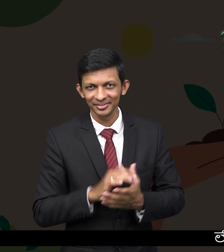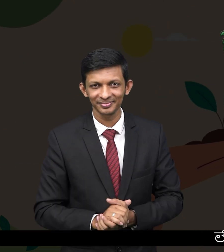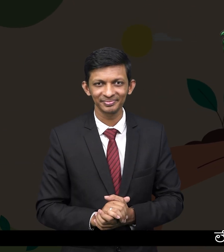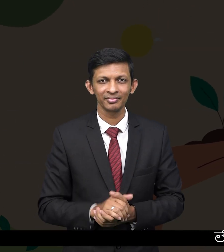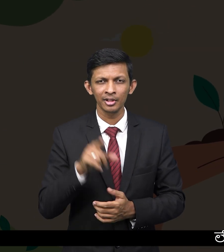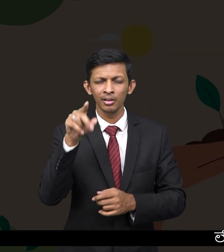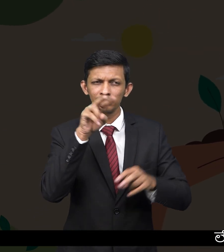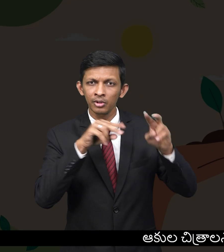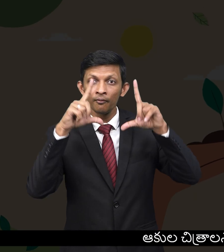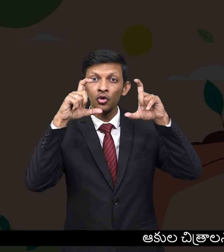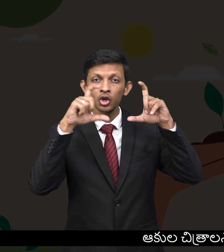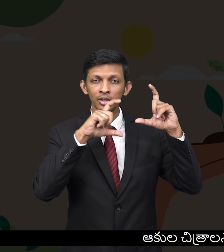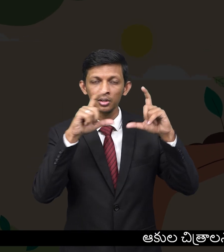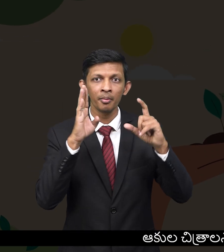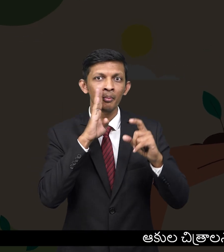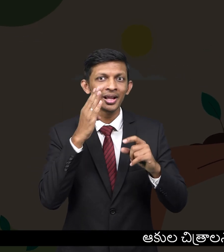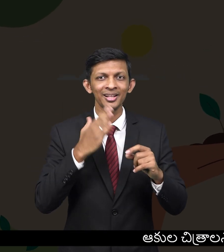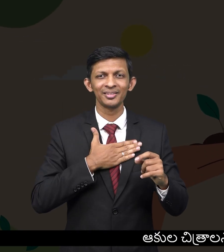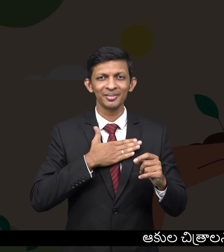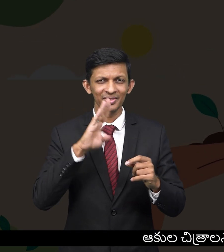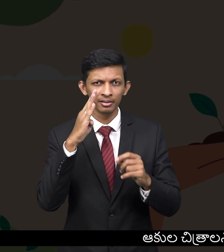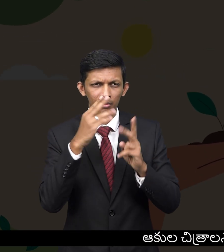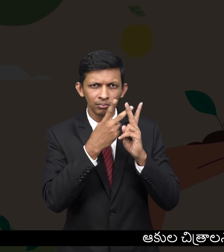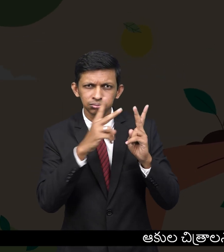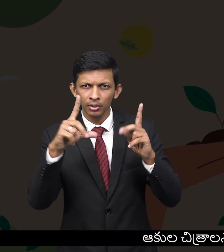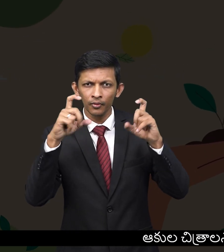లేదు. ఆకుల చిత్రాన్ని గమనించండి.